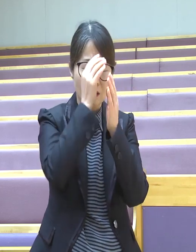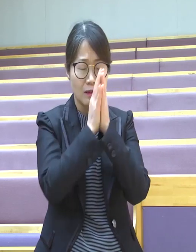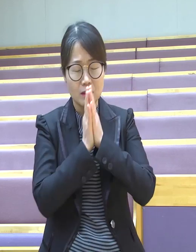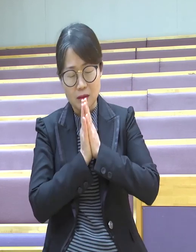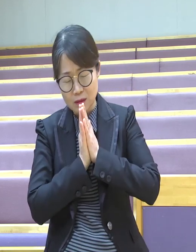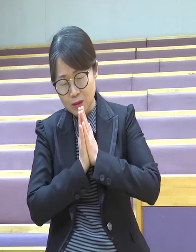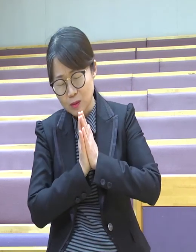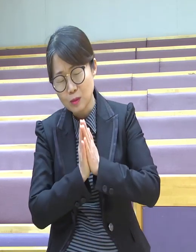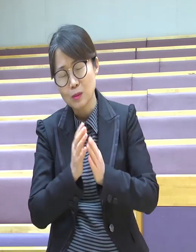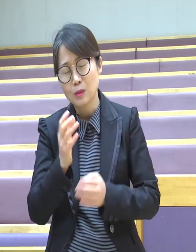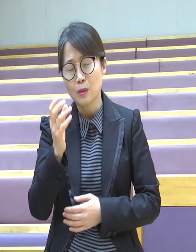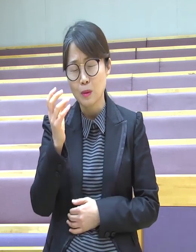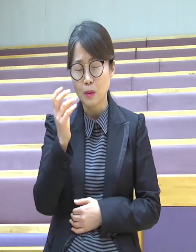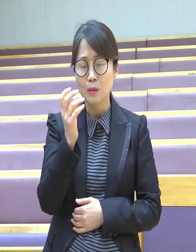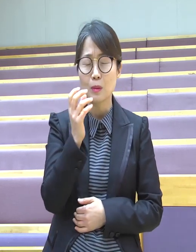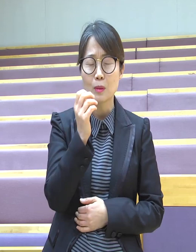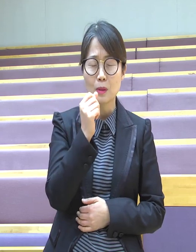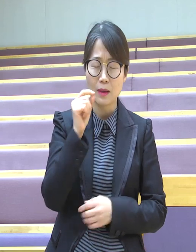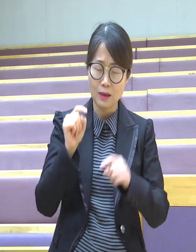주님께